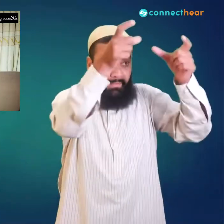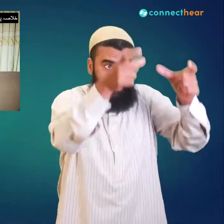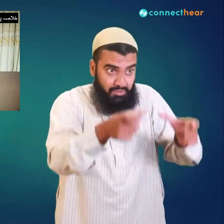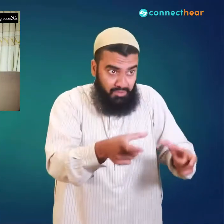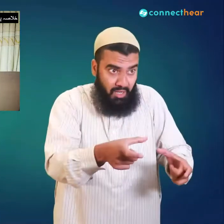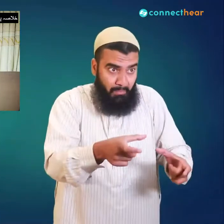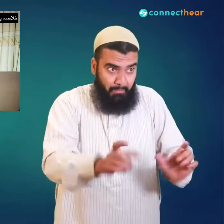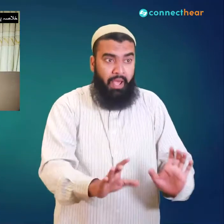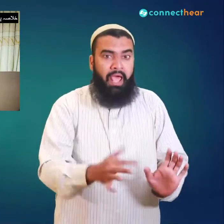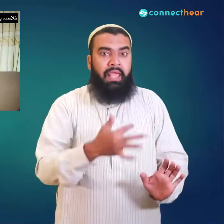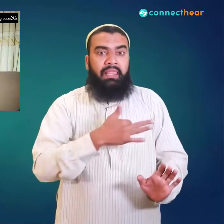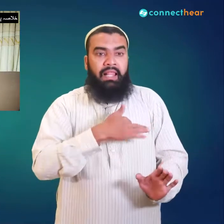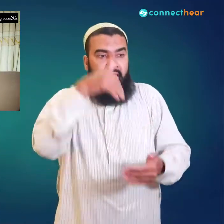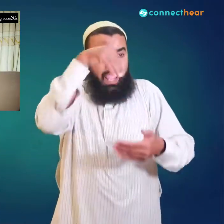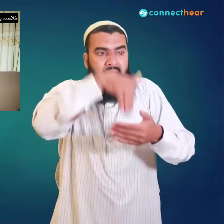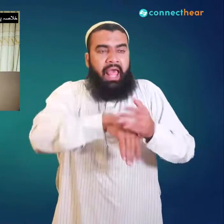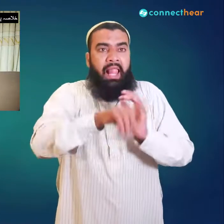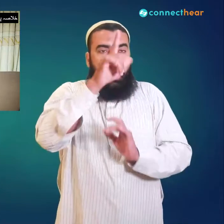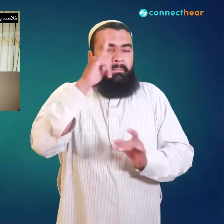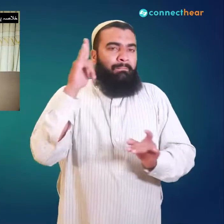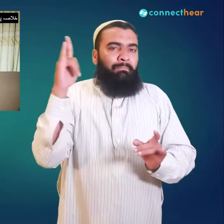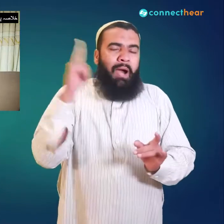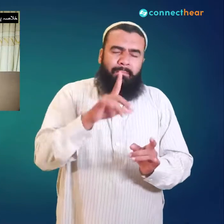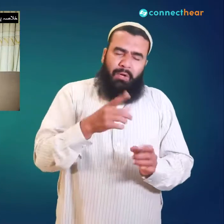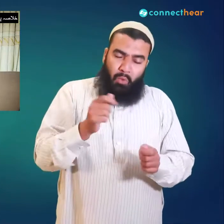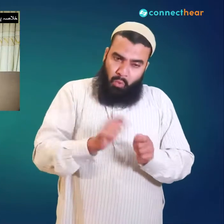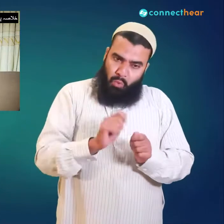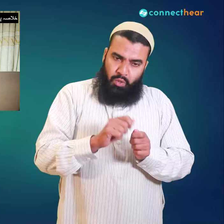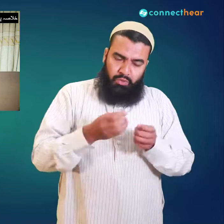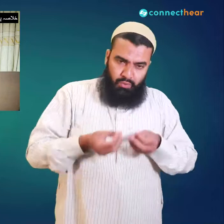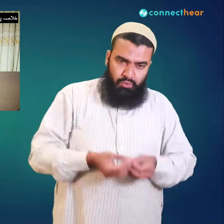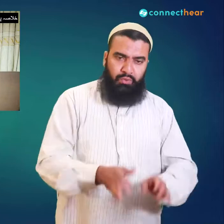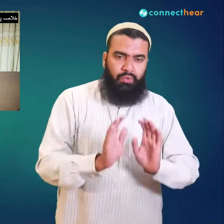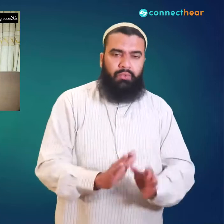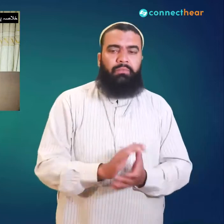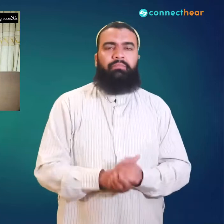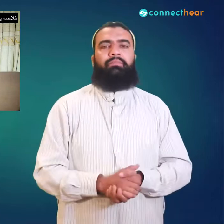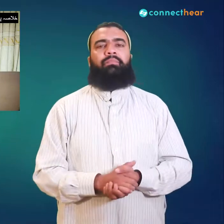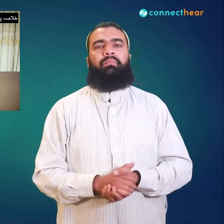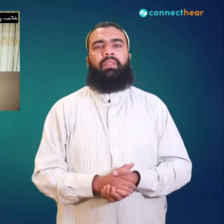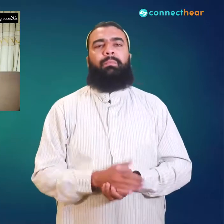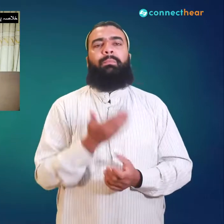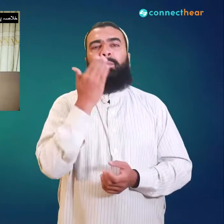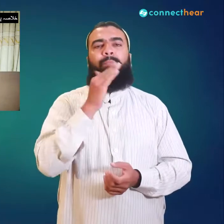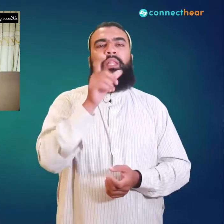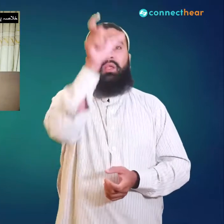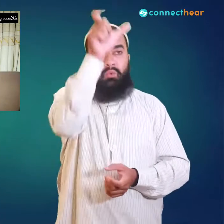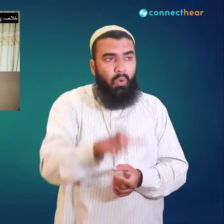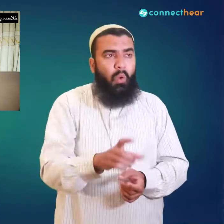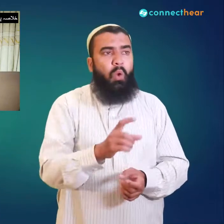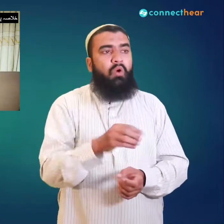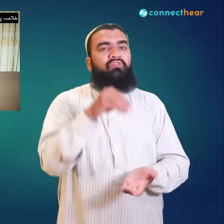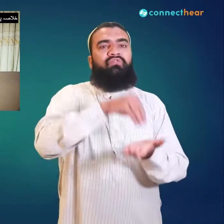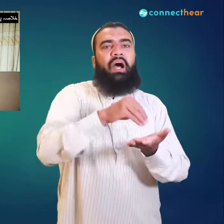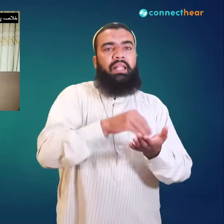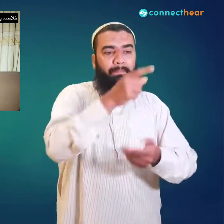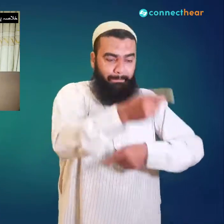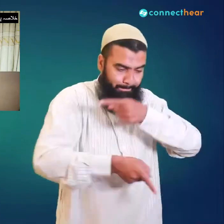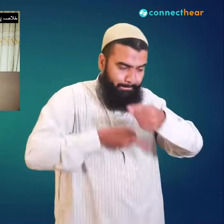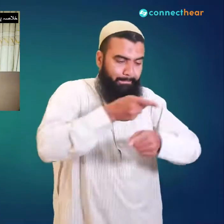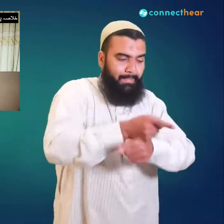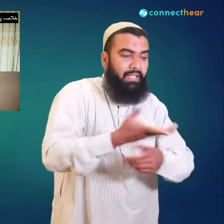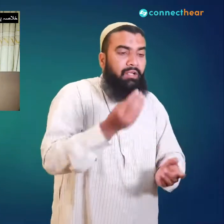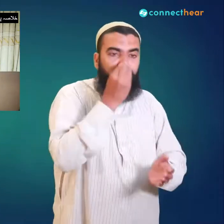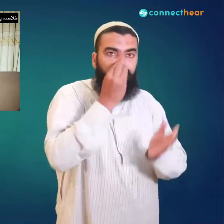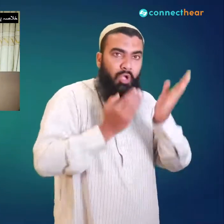اللہ قلبی اور گہری محبت پیدا فرما دیتا ہے۔ ایسے لوگوں کے لیے جنت ہے، اللہ نے جنت کی نعمتوں